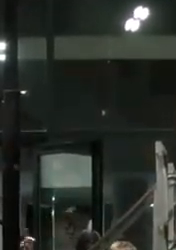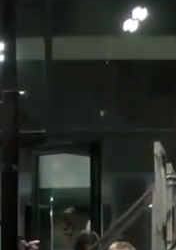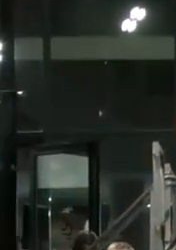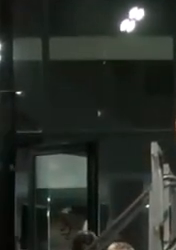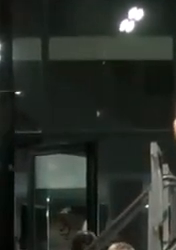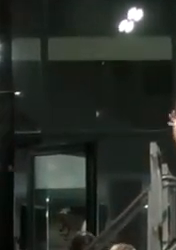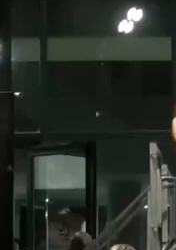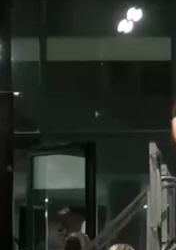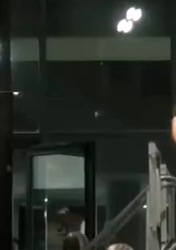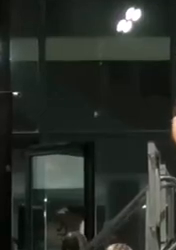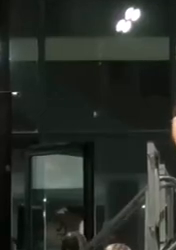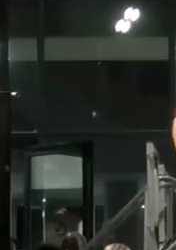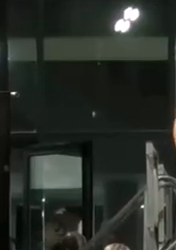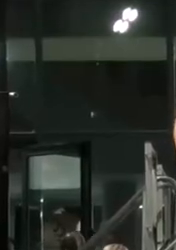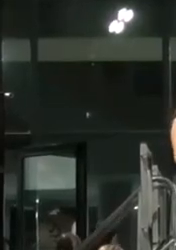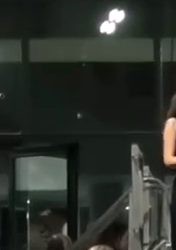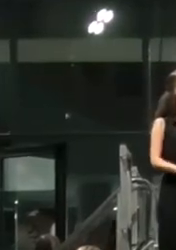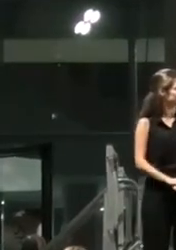Quan estigueu tots preparats.